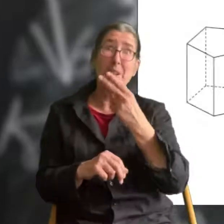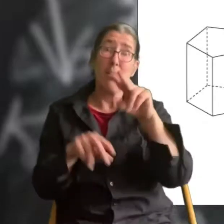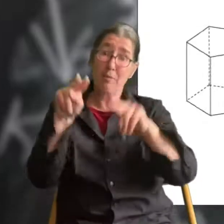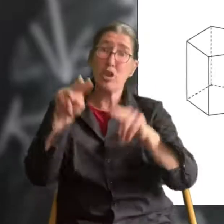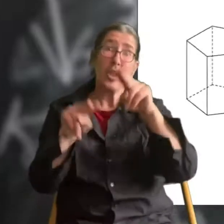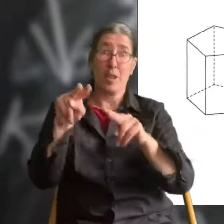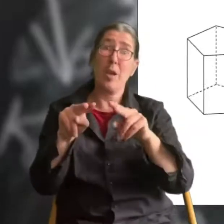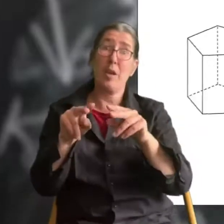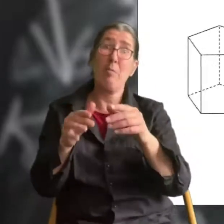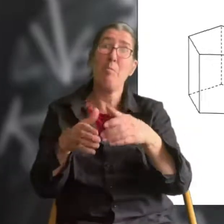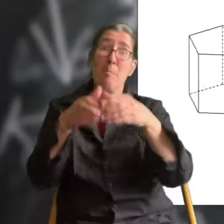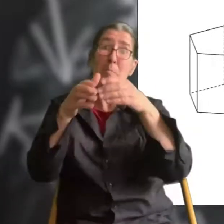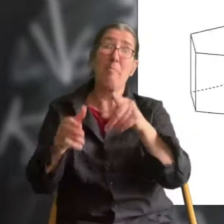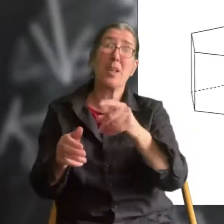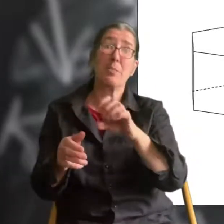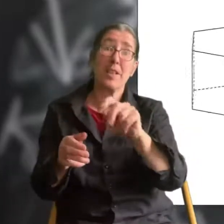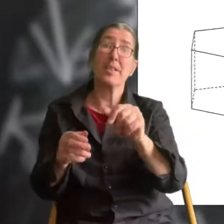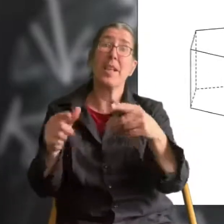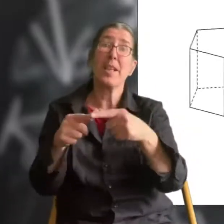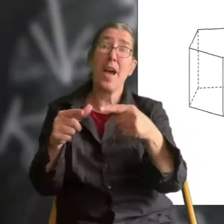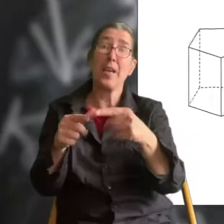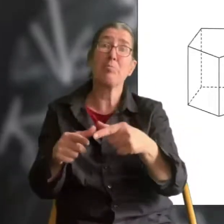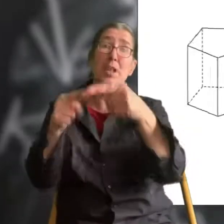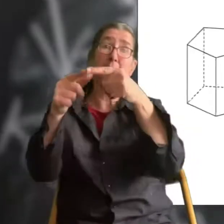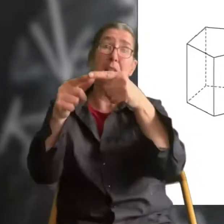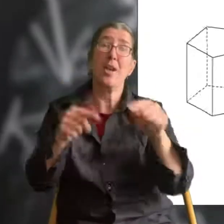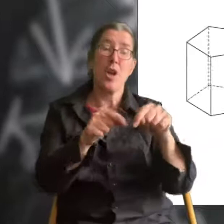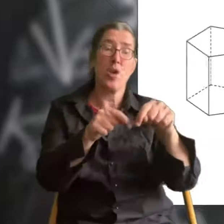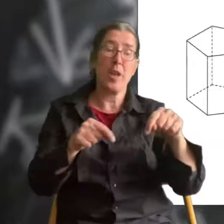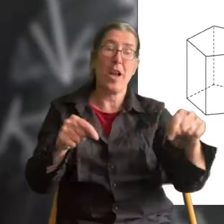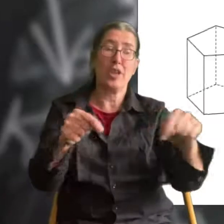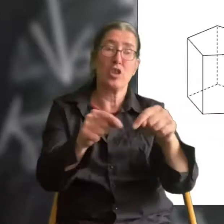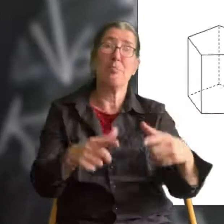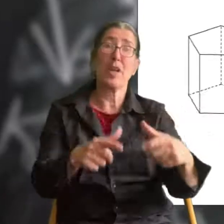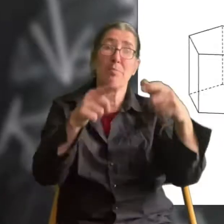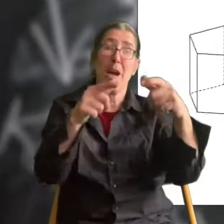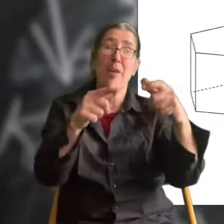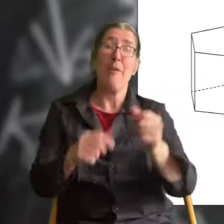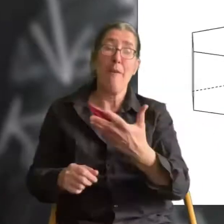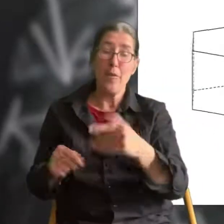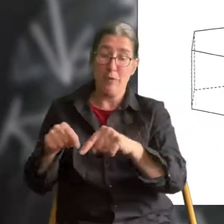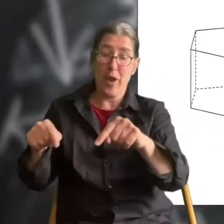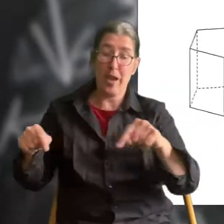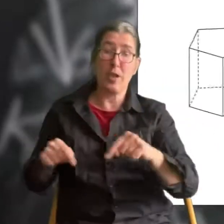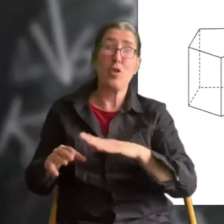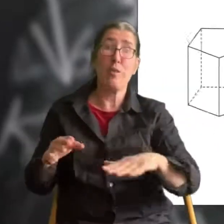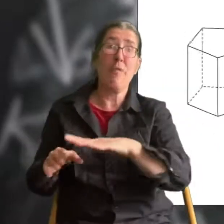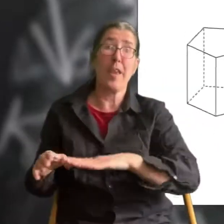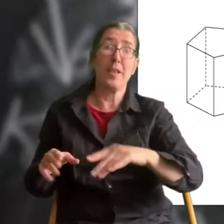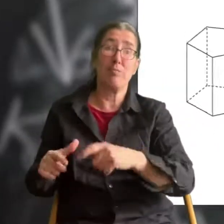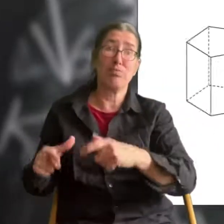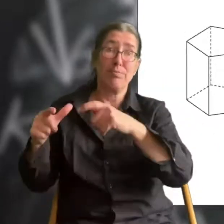Hier seht ihr verschiedene Prismen, ein Dreiecksprisma, ein quadratisches Prisma mit einer quadratischen Grundfläche, Fünfeck